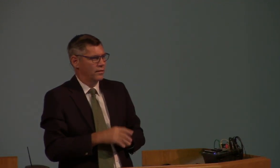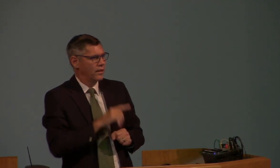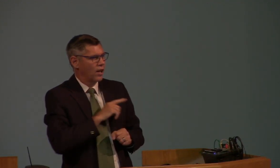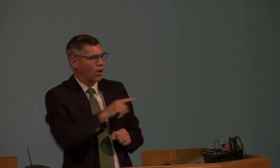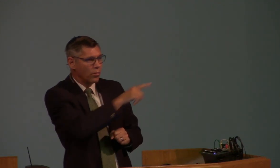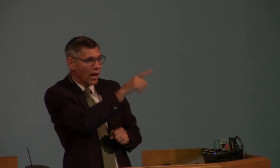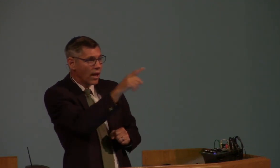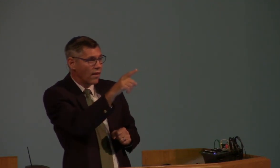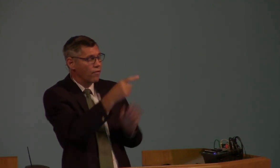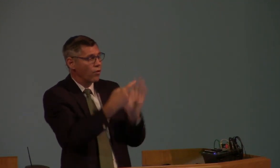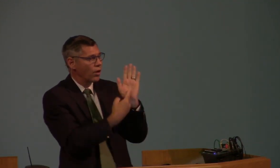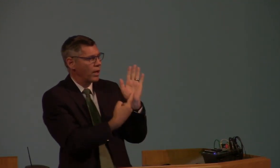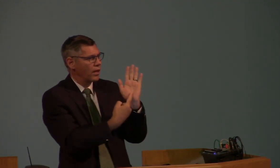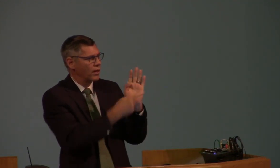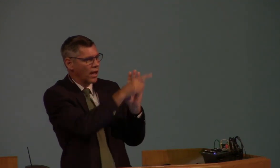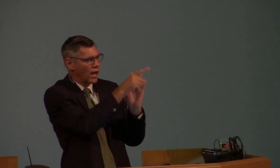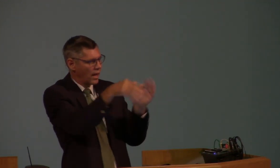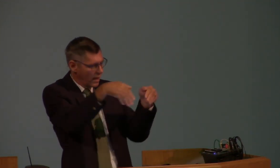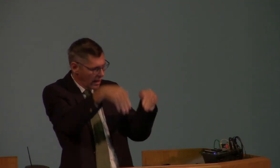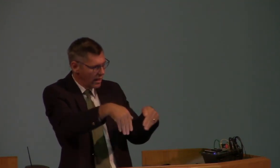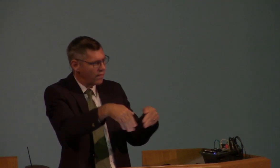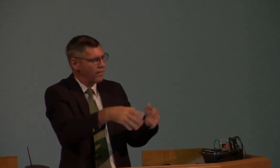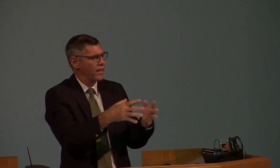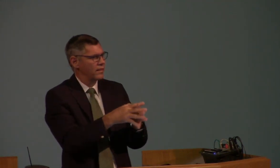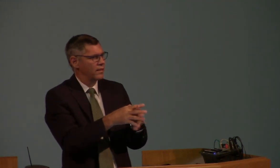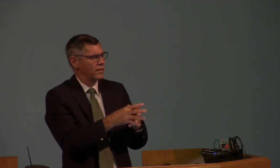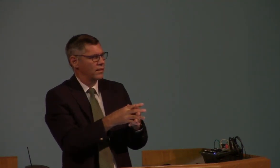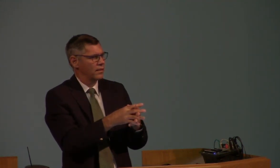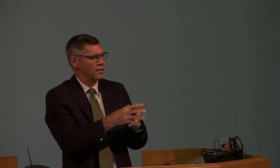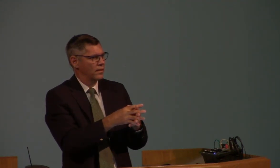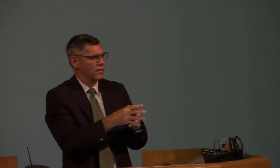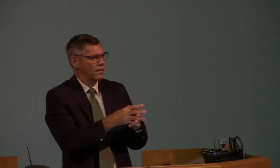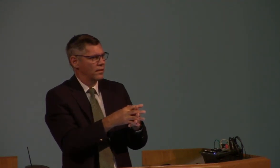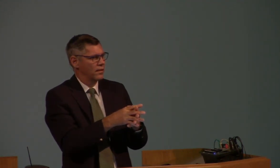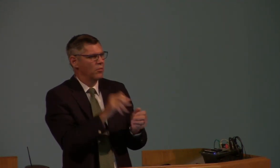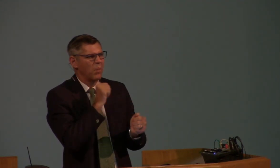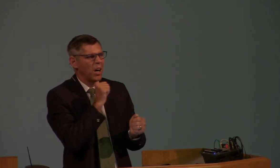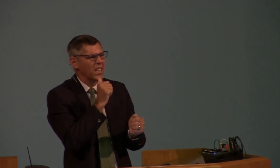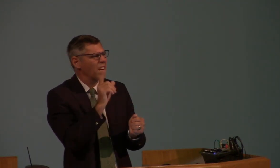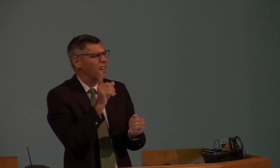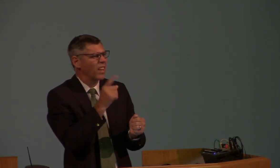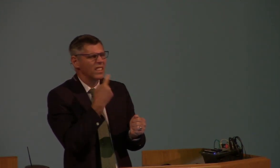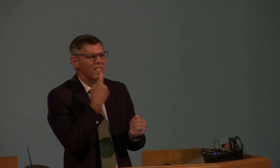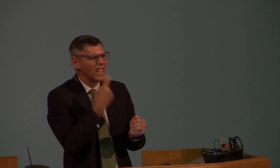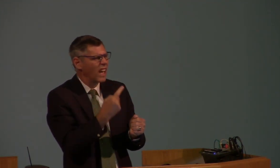Daarom julle voorbeeld, julle hier wees. Maak nie saak wat sê nie.